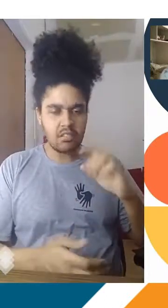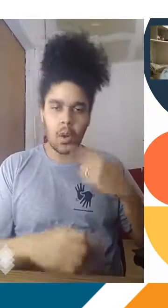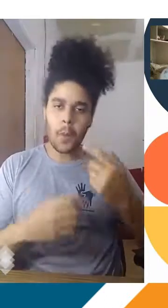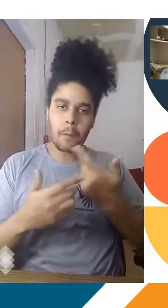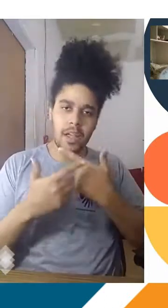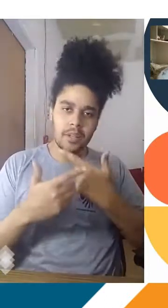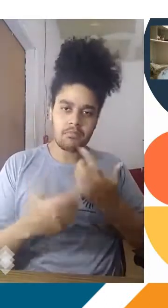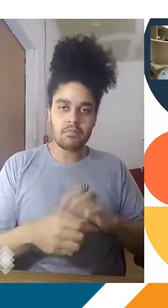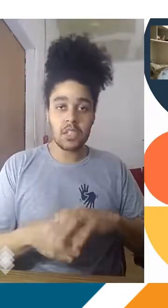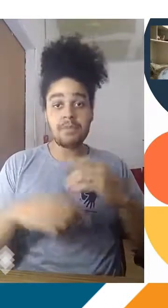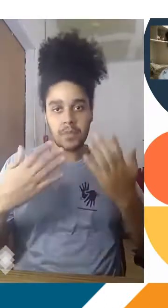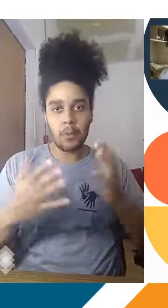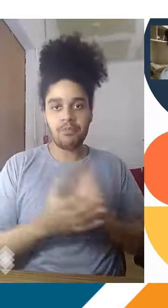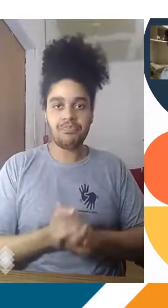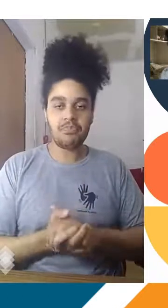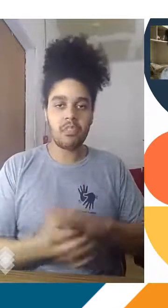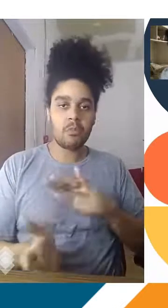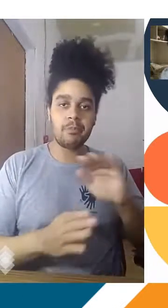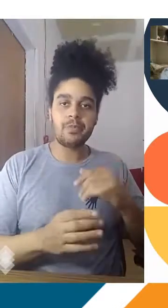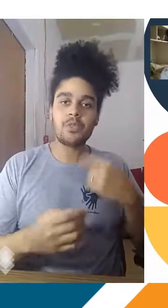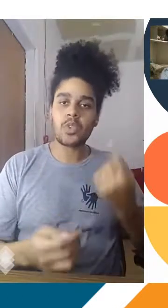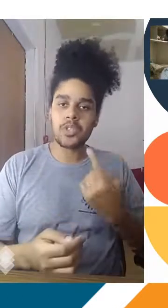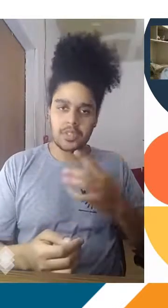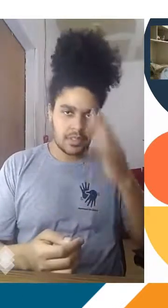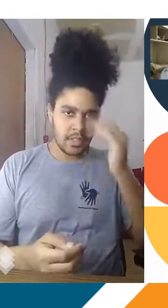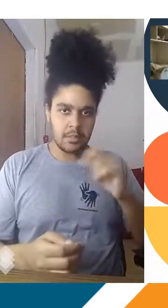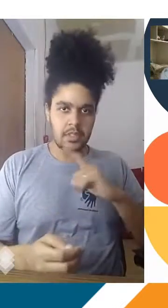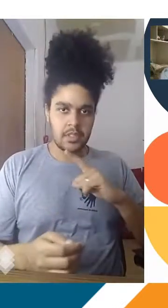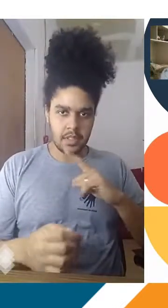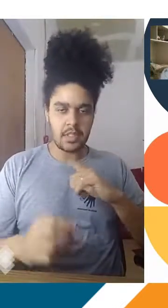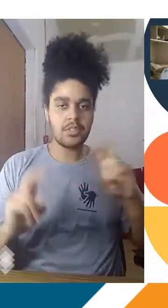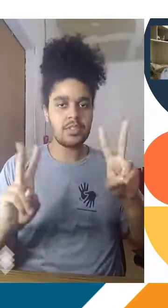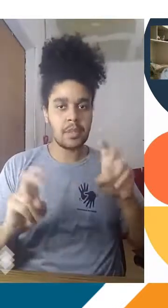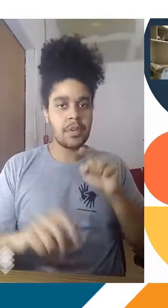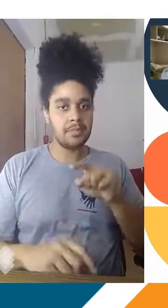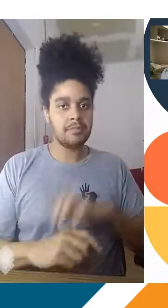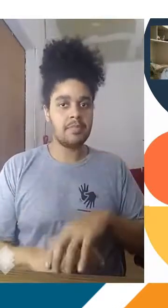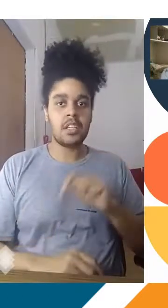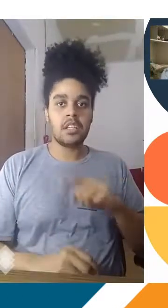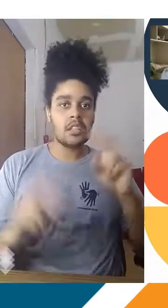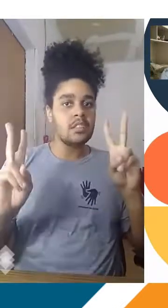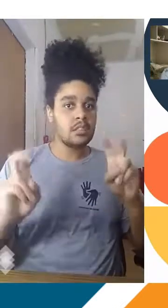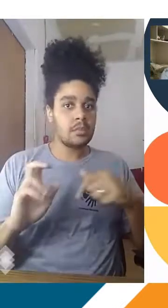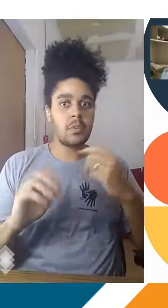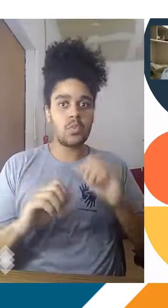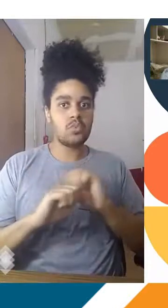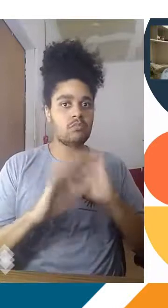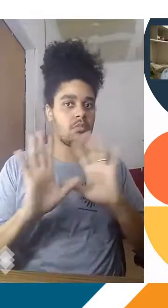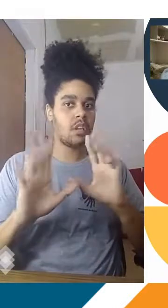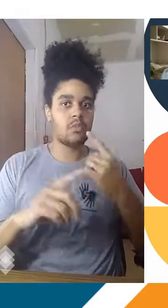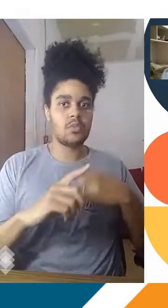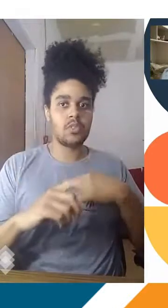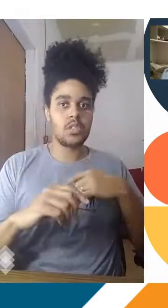em ciência? E aí começa a rir dela. Pois então, a gente sabe que existe um tema aqui. Esse tema,